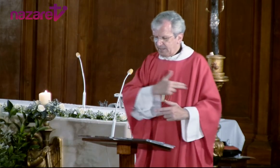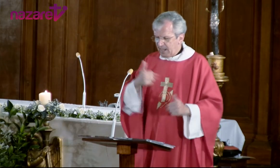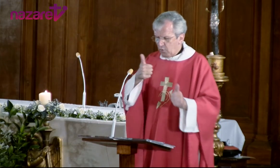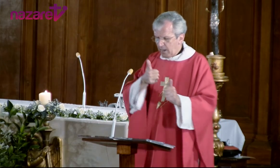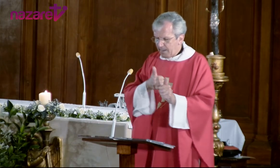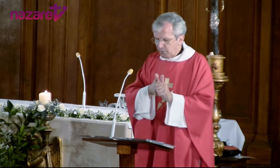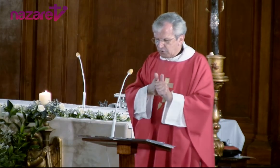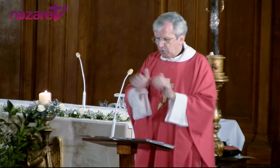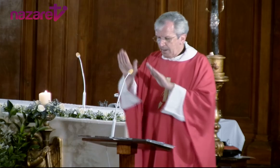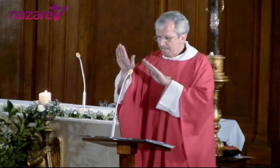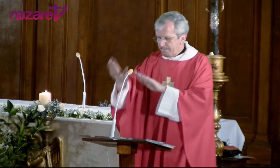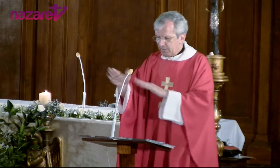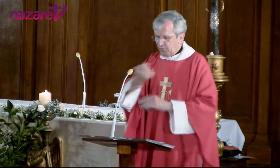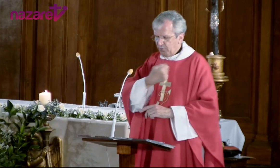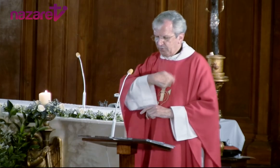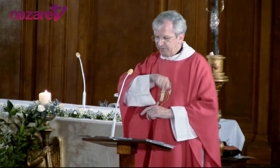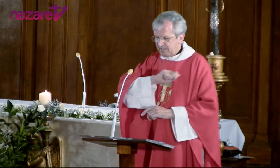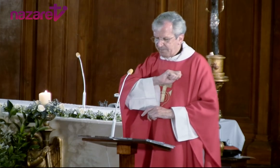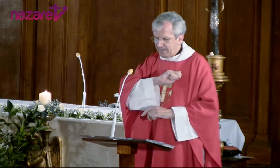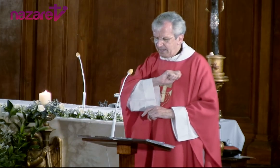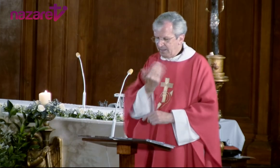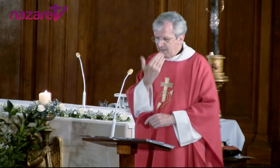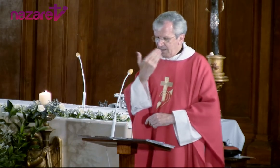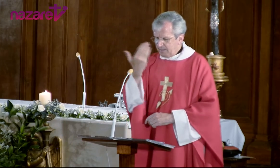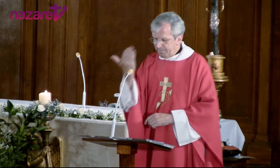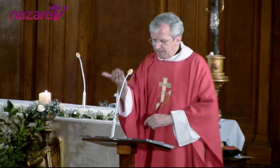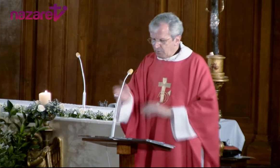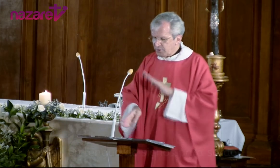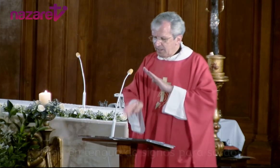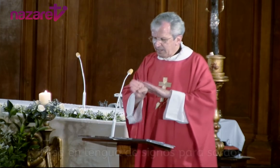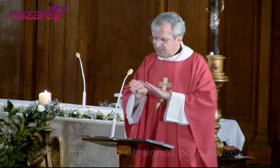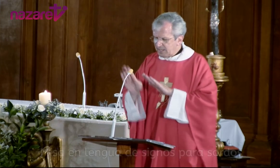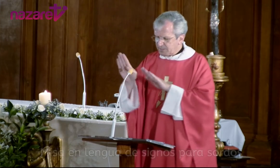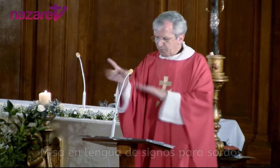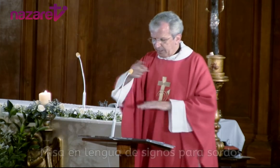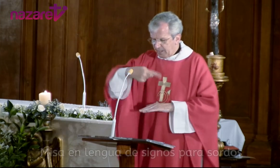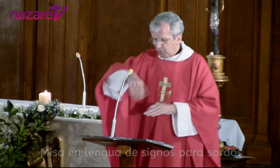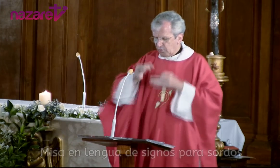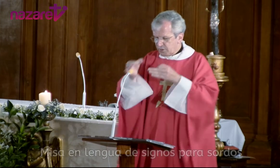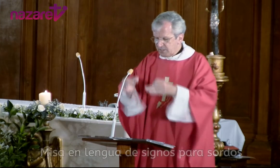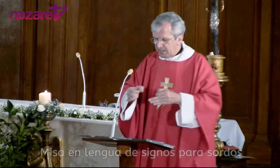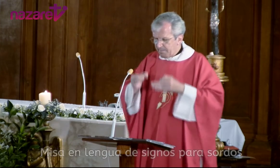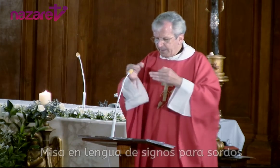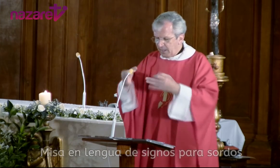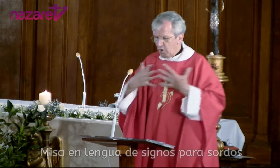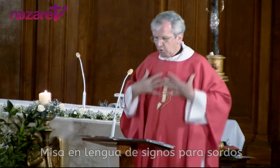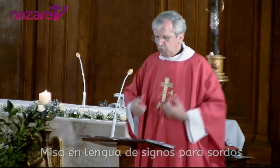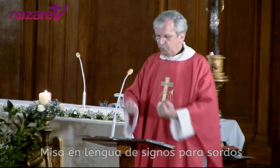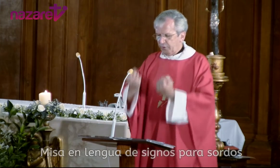Santiago Apóstol, patrono de España, te pedimos que sigas protegiéndonos siempre con tu